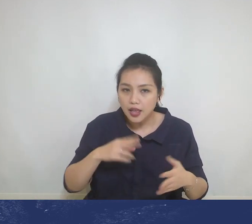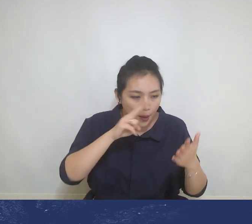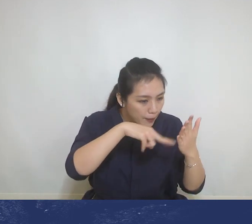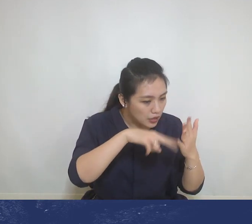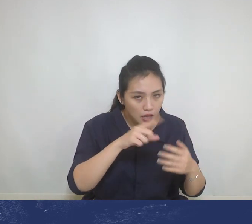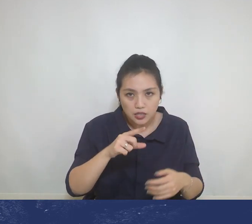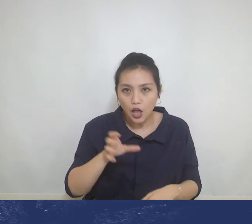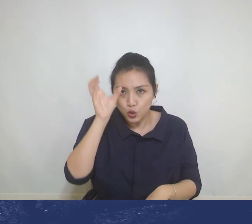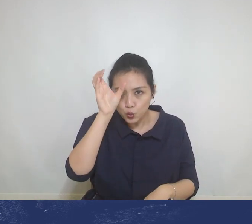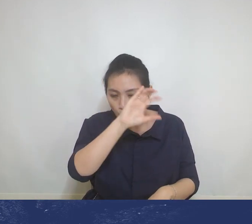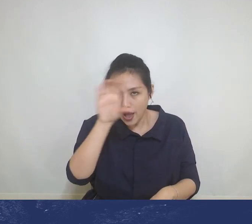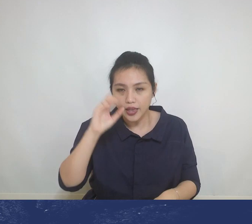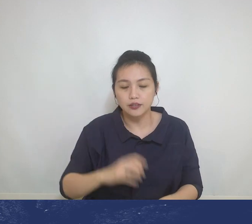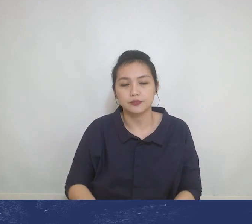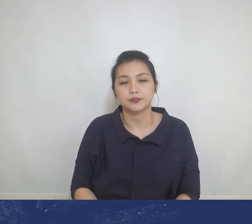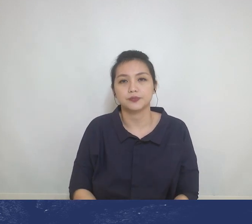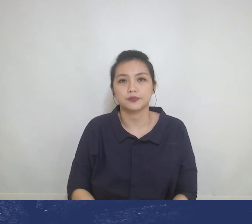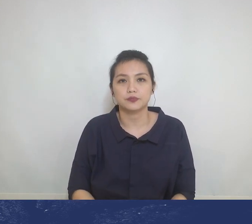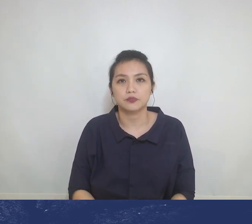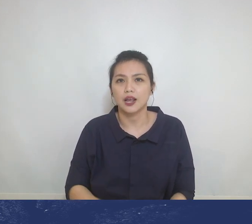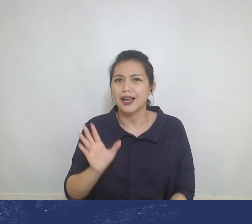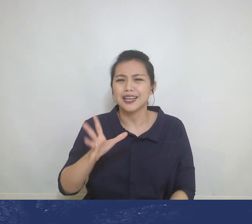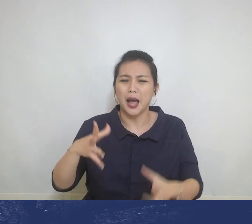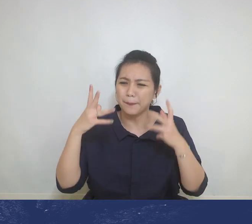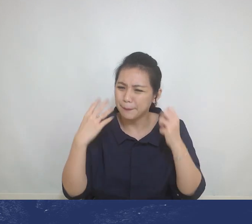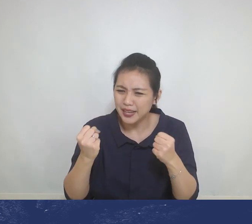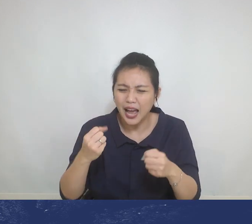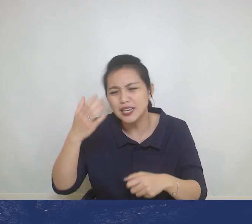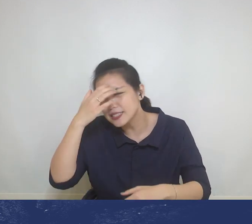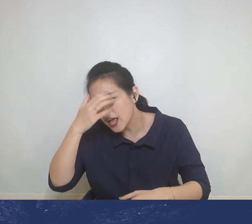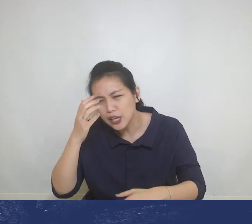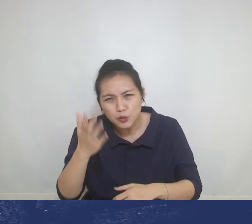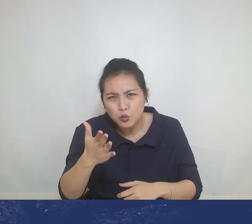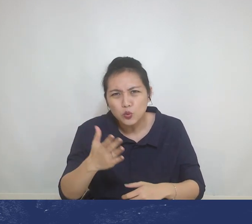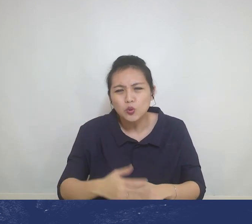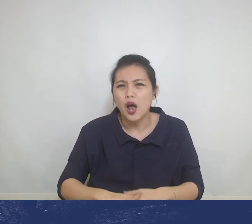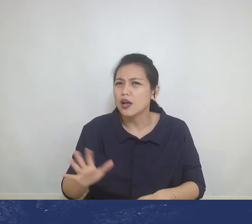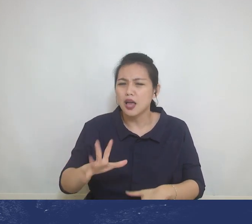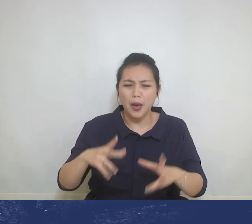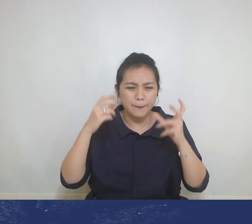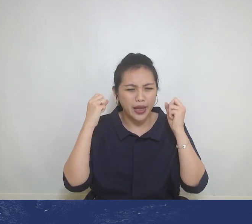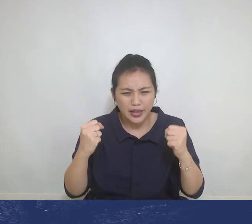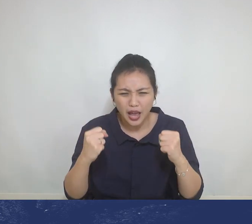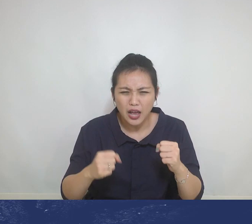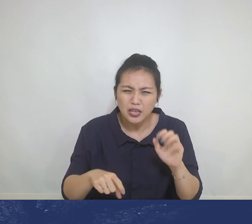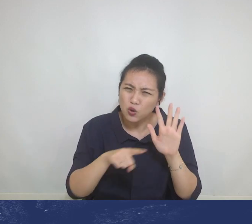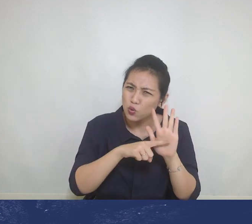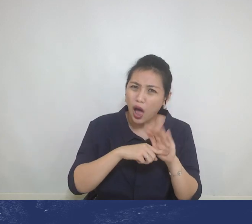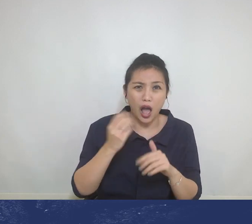ini. Dimana satu firman ini berkata, jangan pegangi terplecokmu, jangan